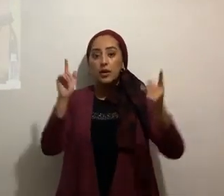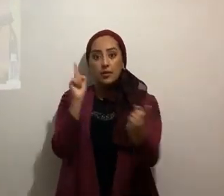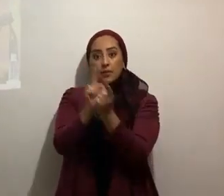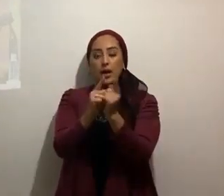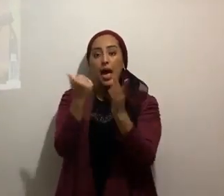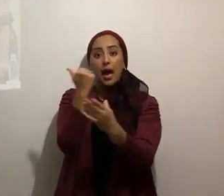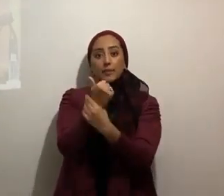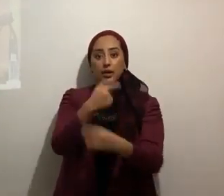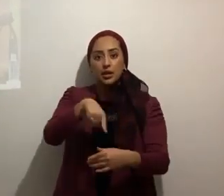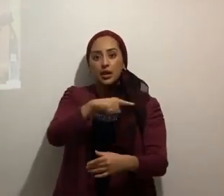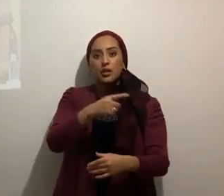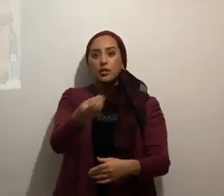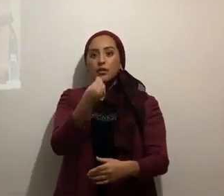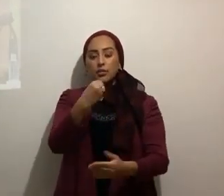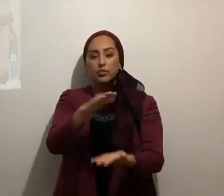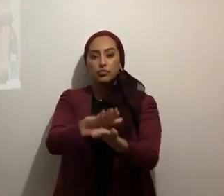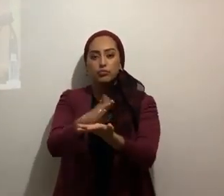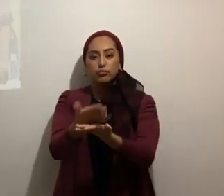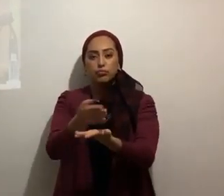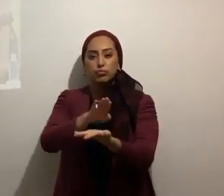Abraham. Comieron asado.